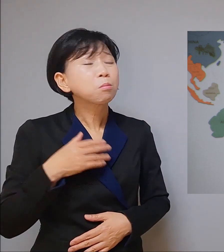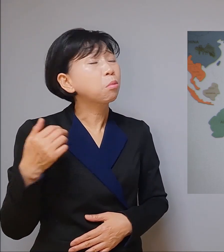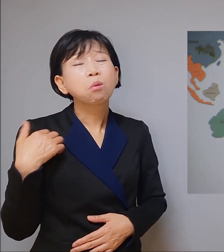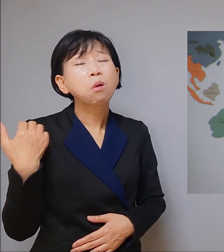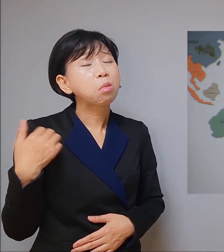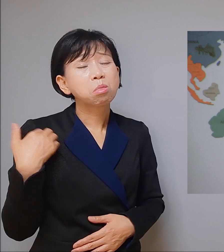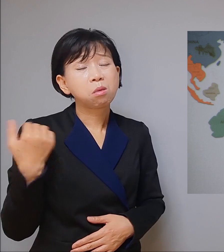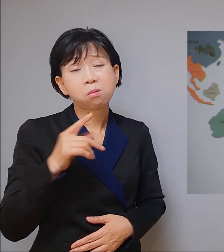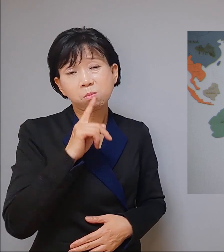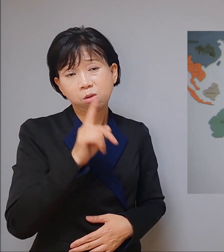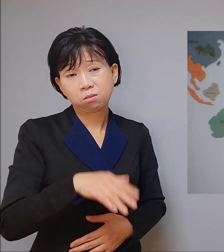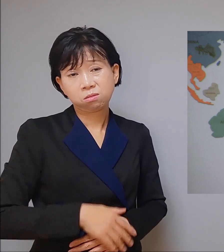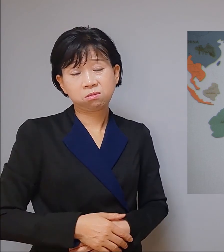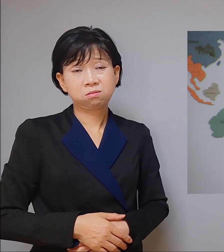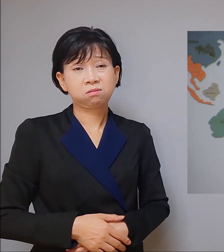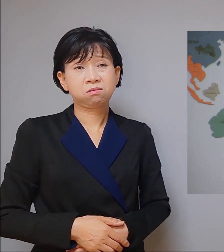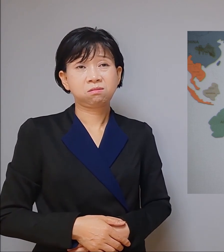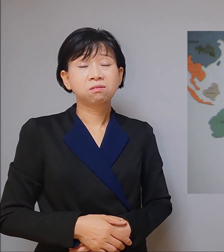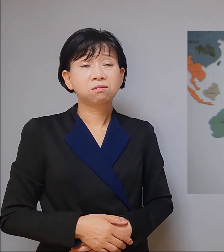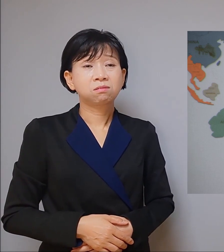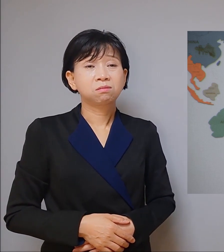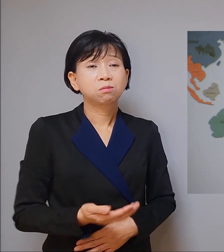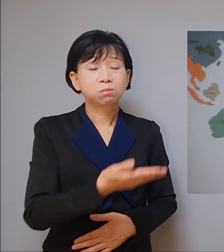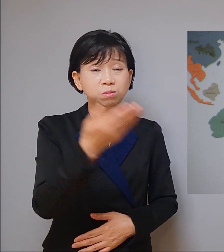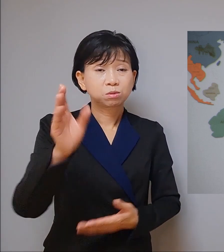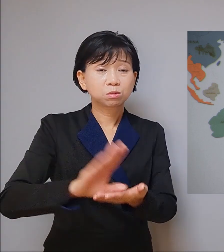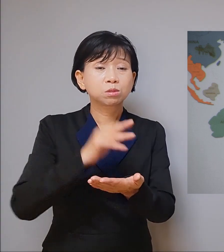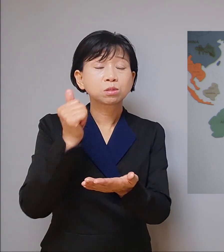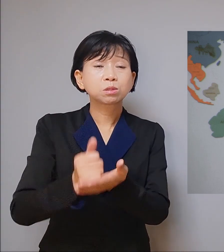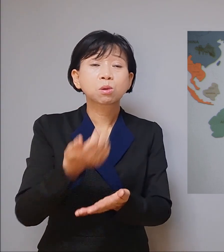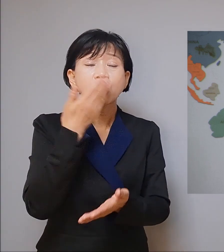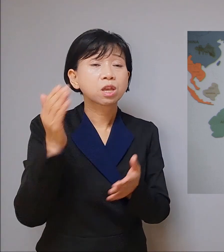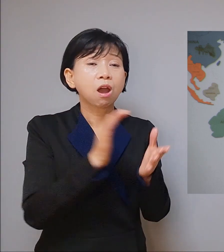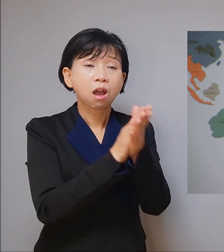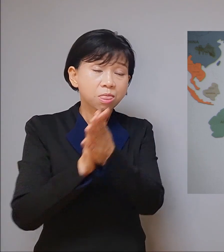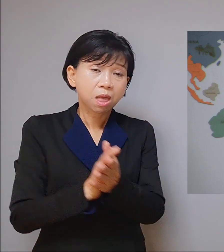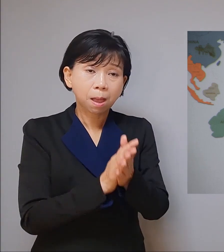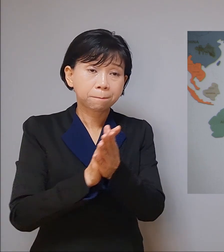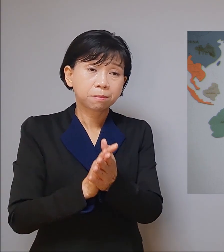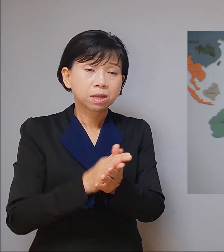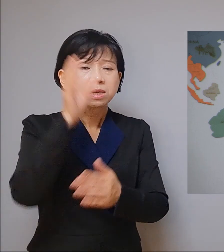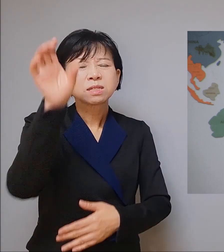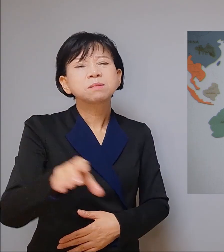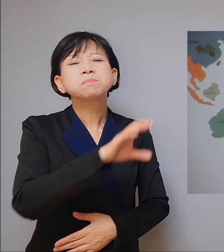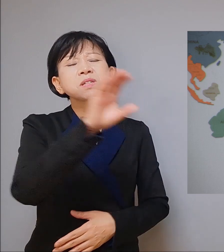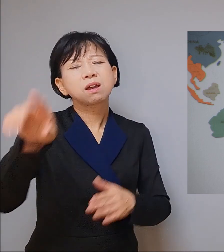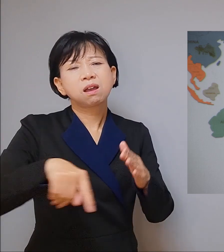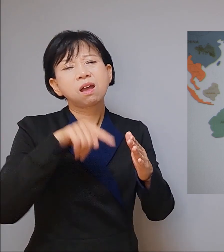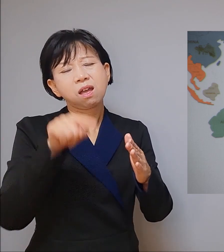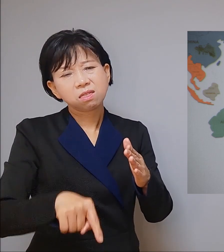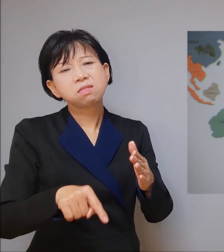몰랐습니다라고 이야기합니다. 성도 여러분, 그리스도와의 연합은요 십자가에서 이루어집니다.